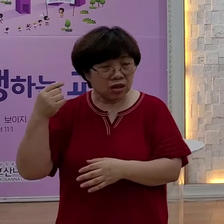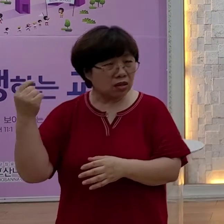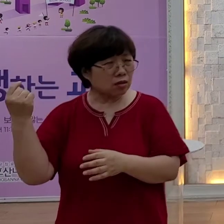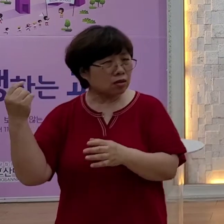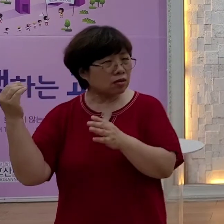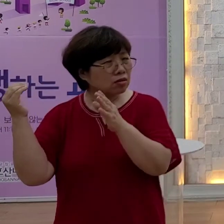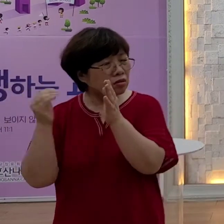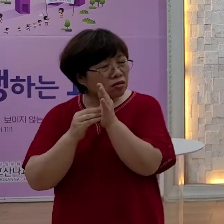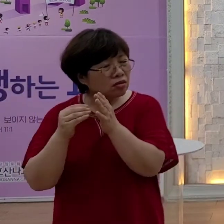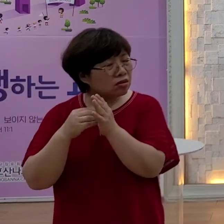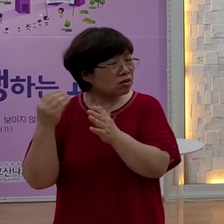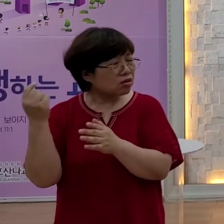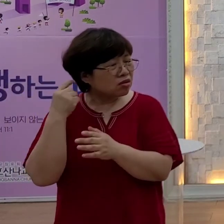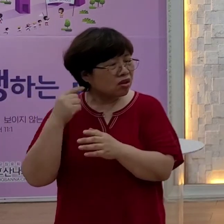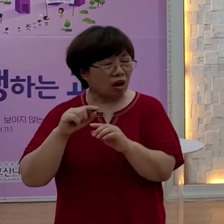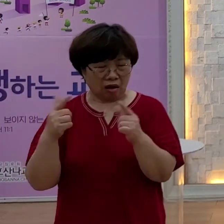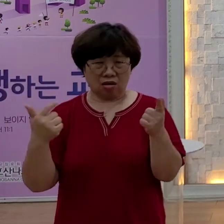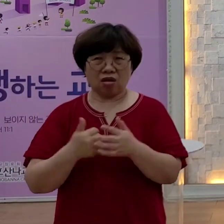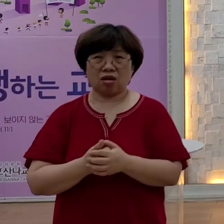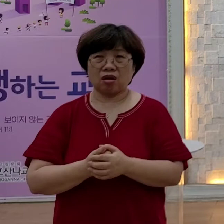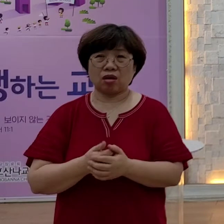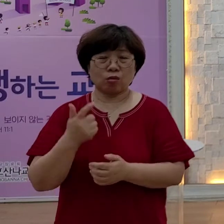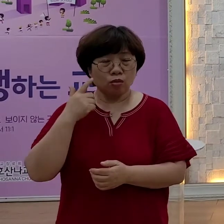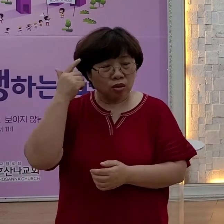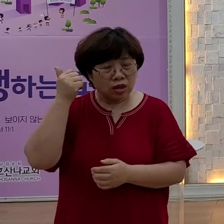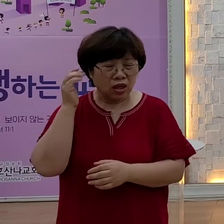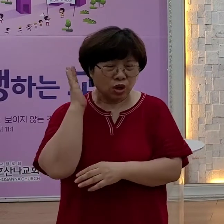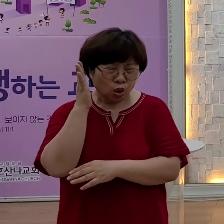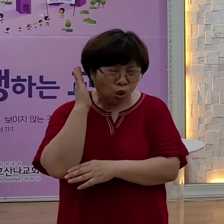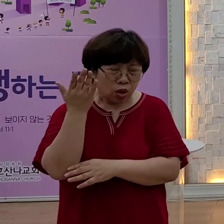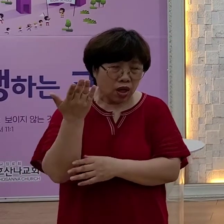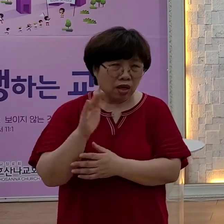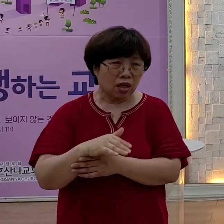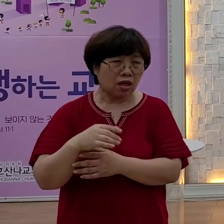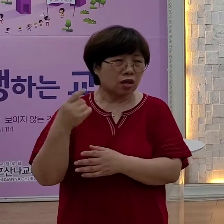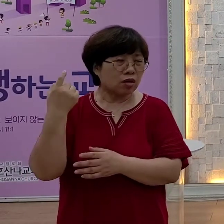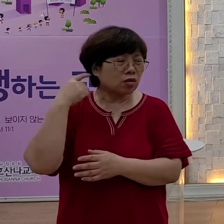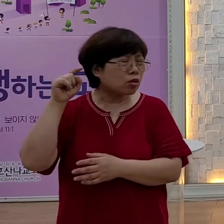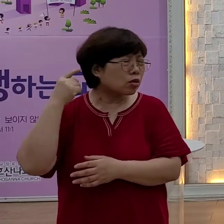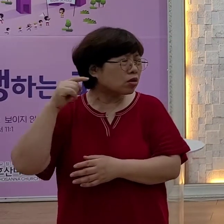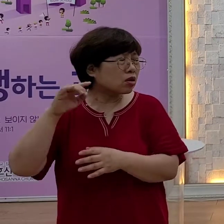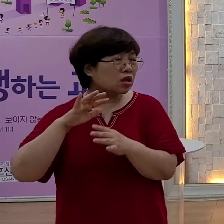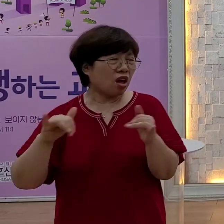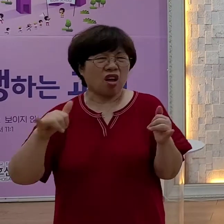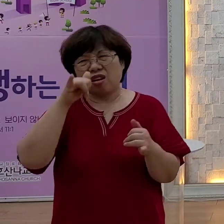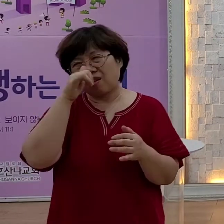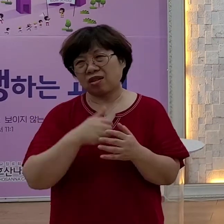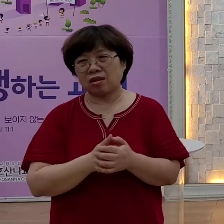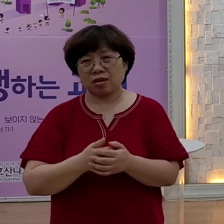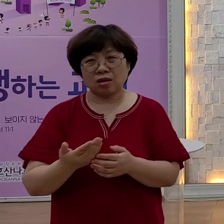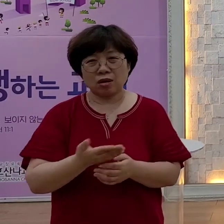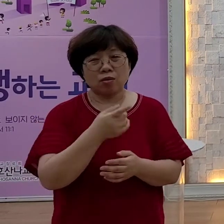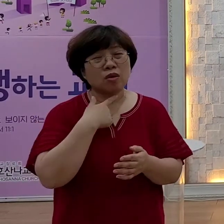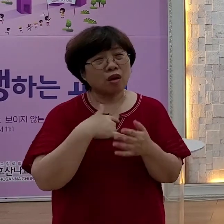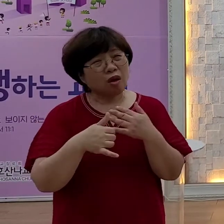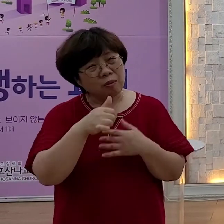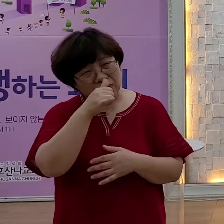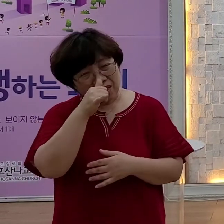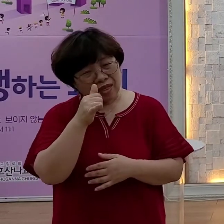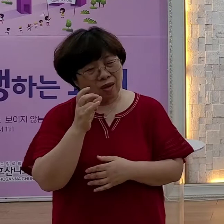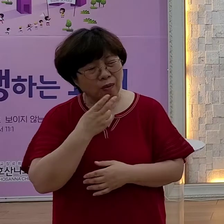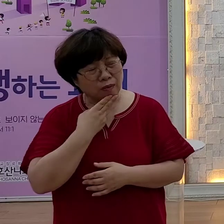여러분 목회자가 아무리 설교를 해도 안 들리는 게 있어요. 여러분 경험을 해보셨는지 안